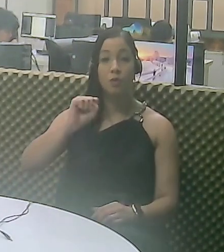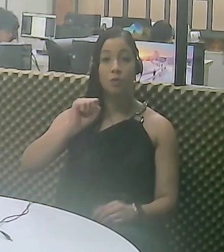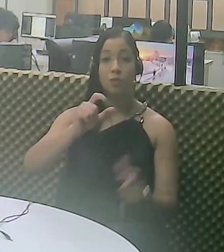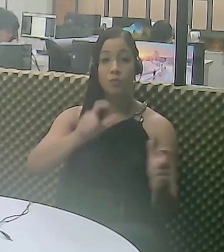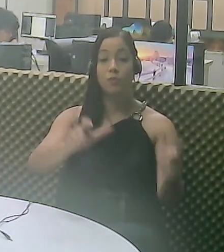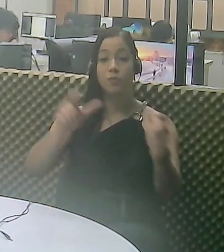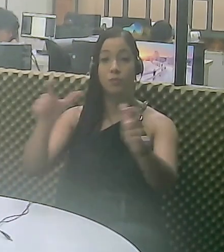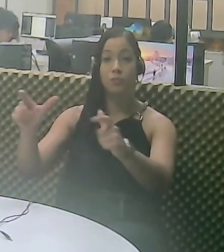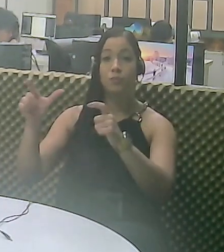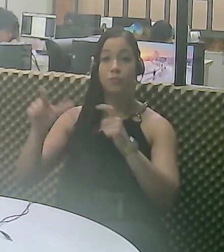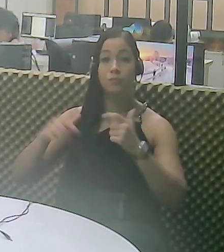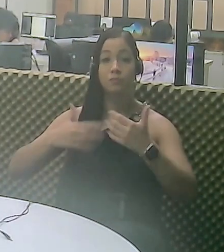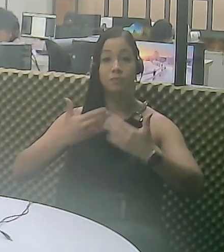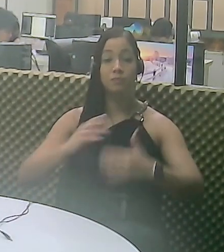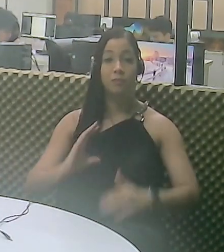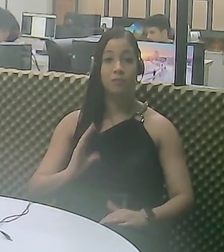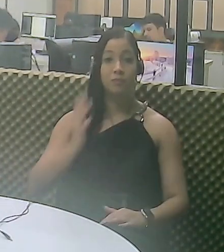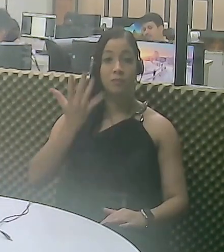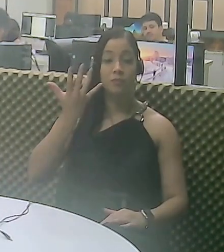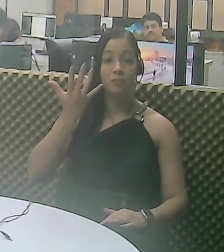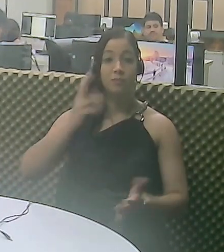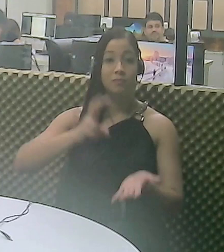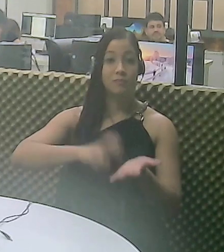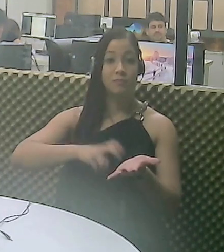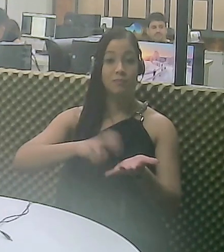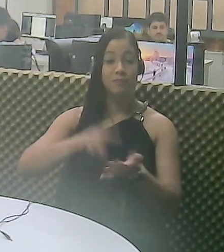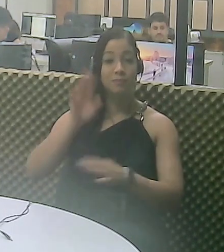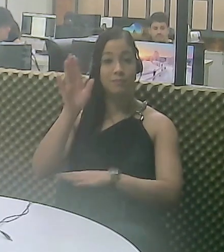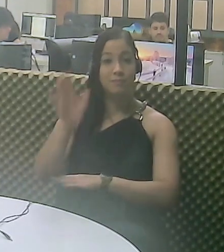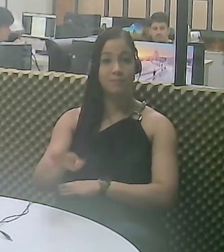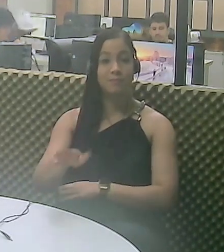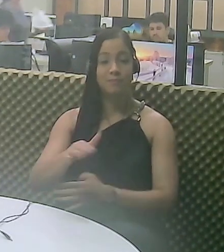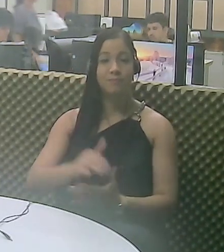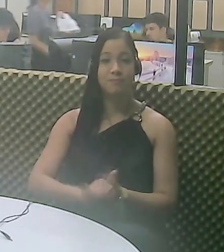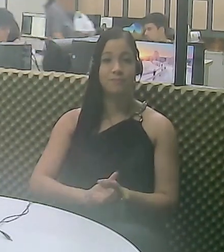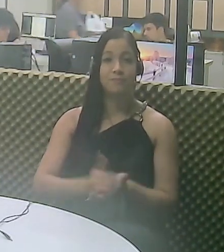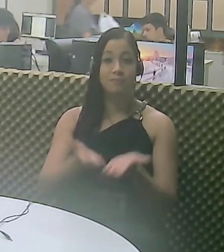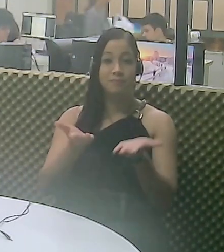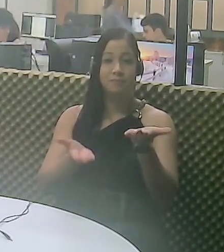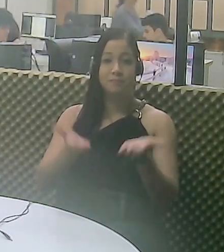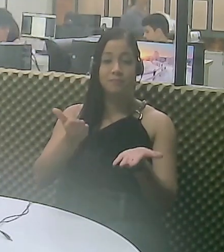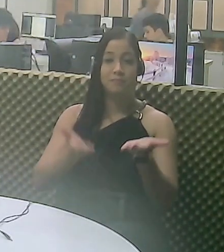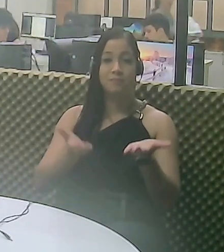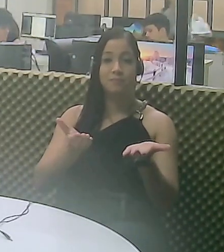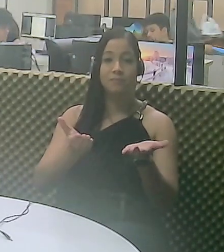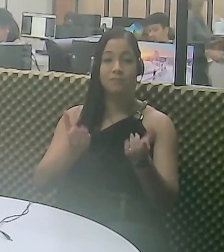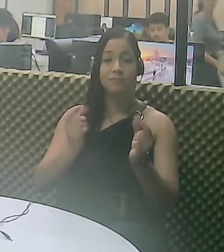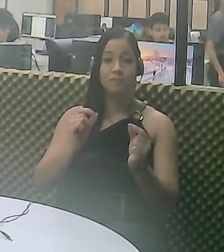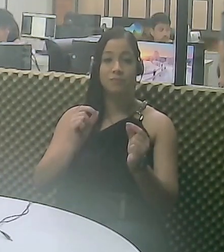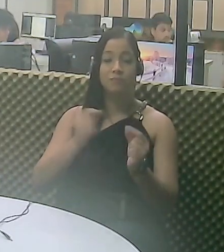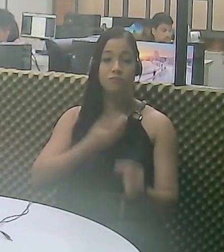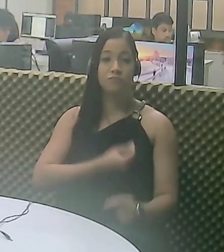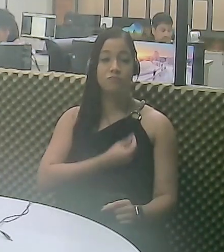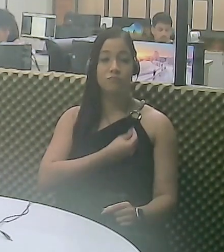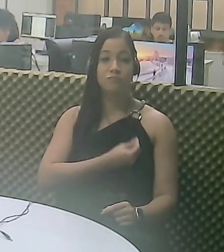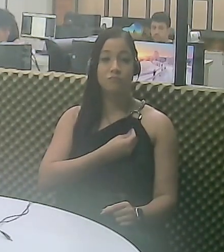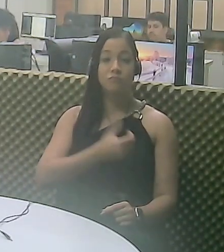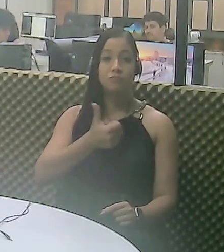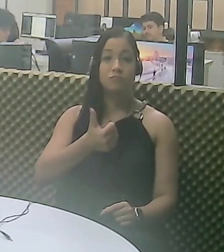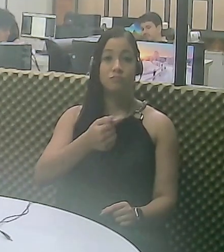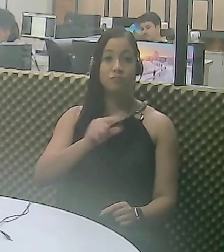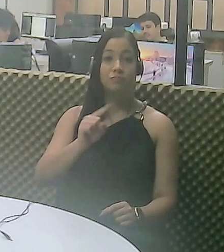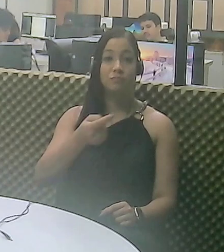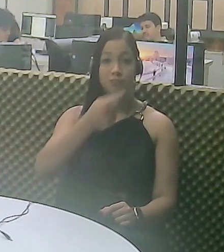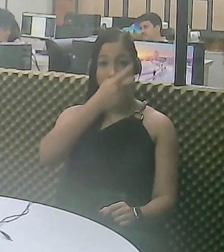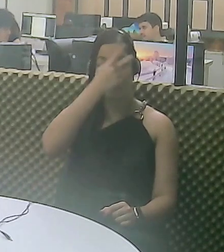da cidade, as provas ocorreram pela manhã e à tarde. Balanço preliminar aponta o comparecimento de cerca de